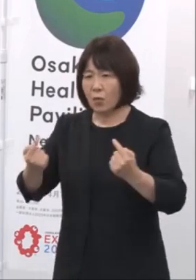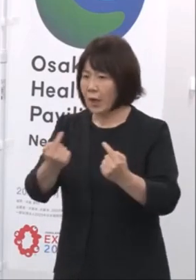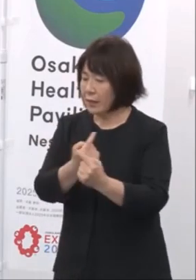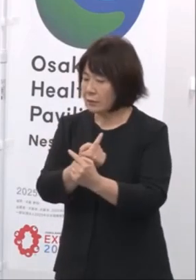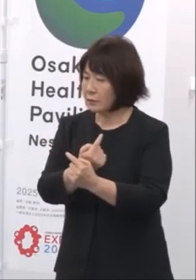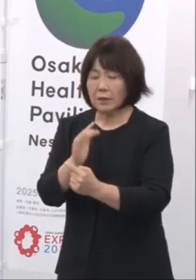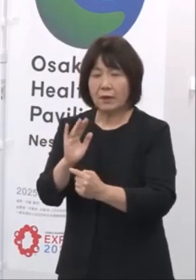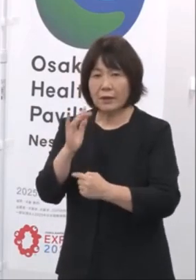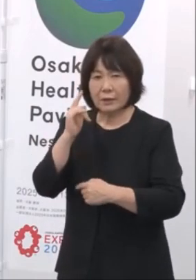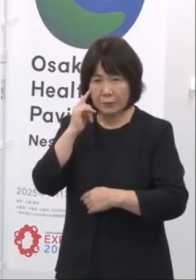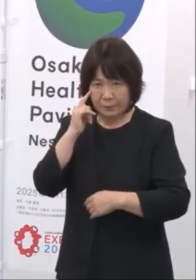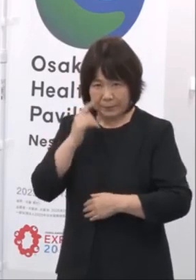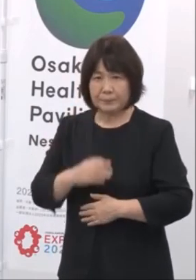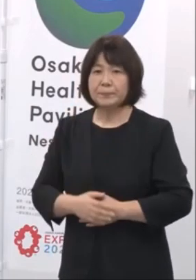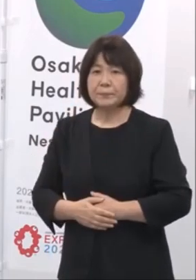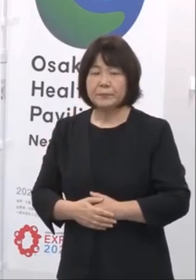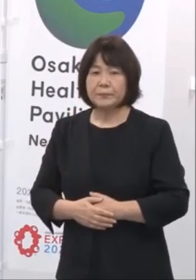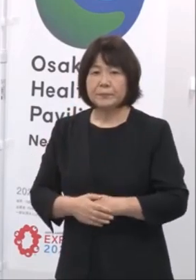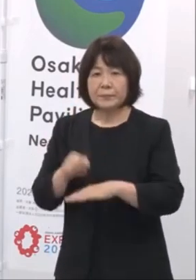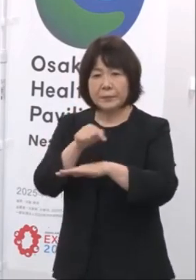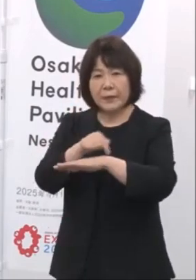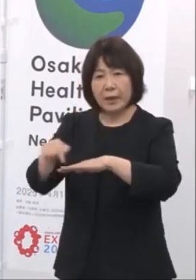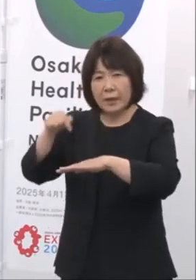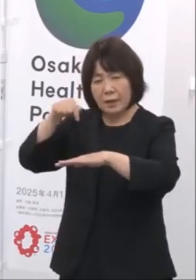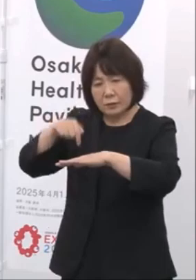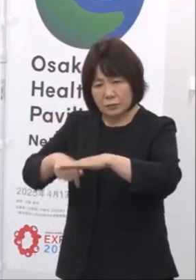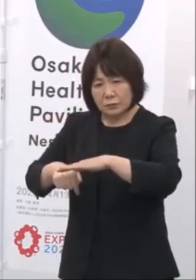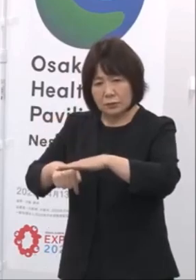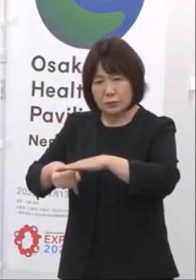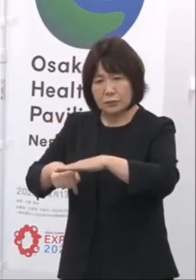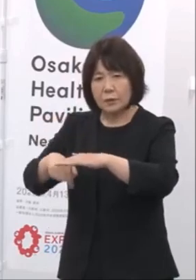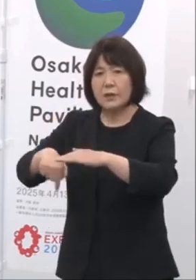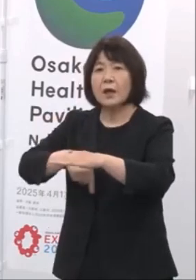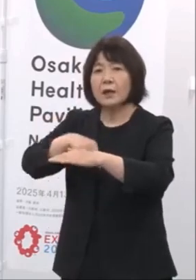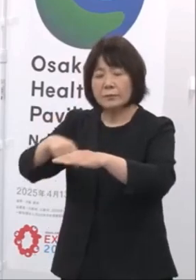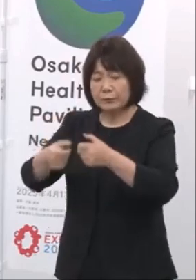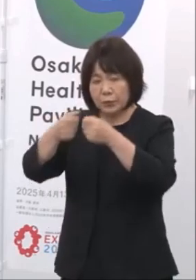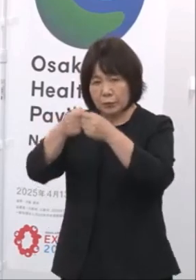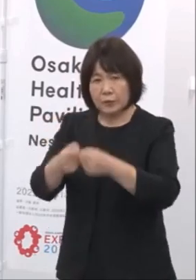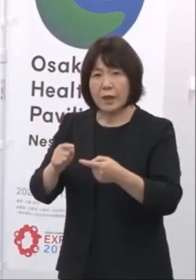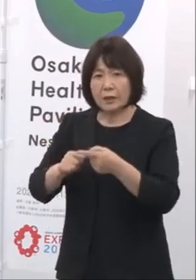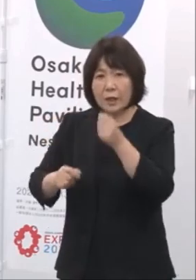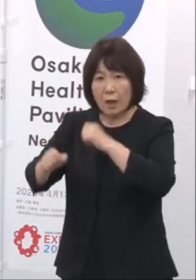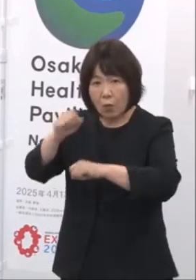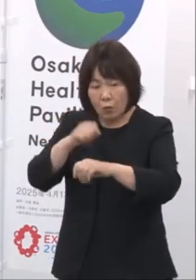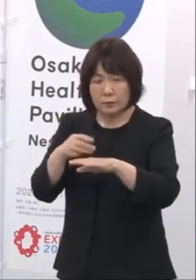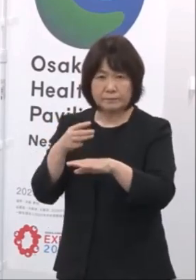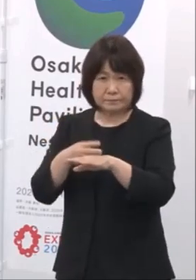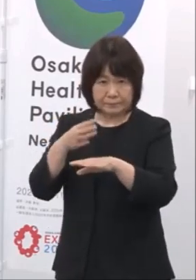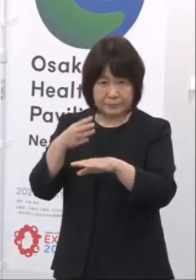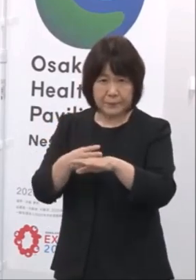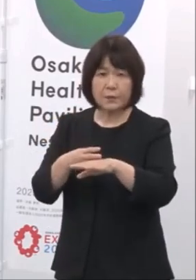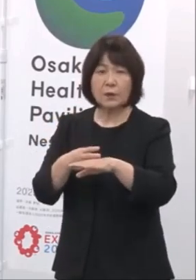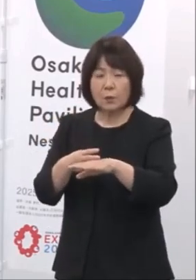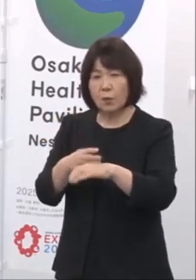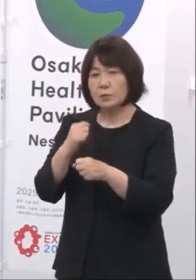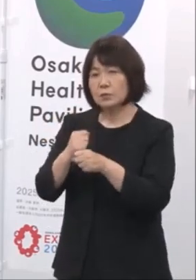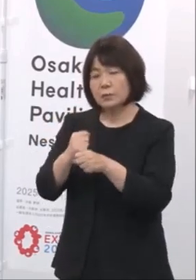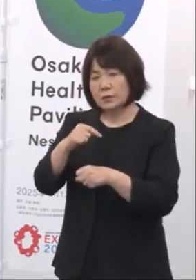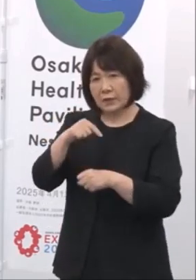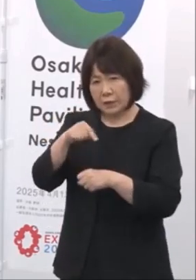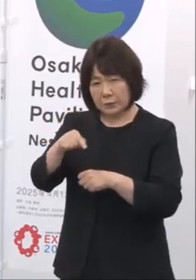ならんと思うんですけれども、計画の基本的な計画のもとに具体的なその行動マニュアルというのを作ってい